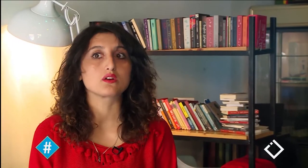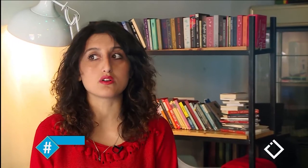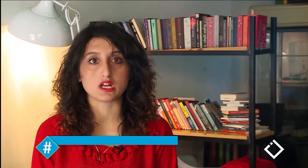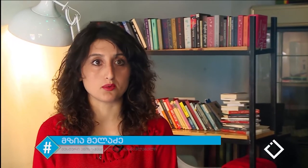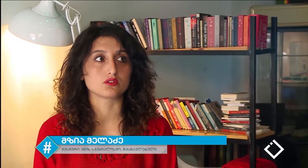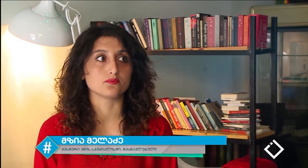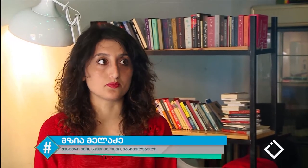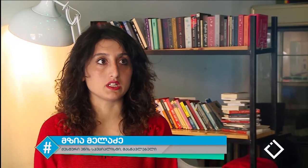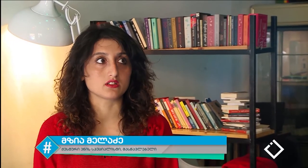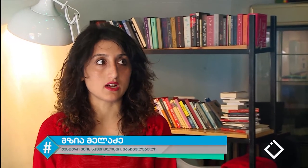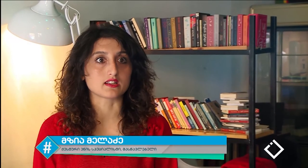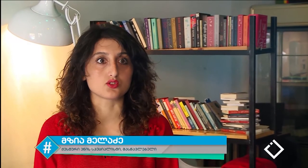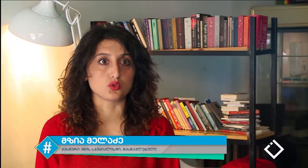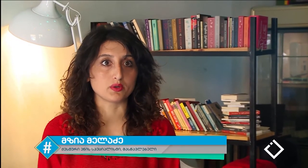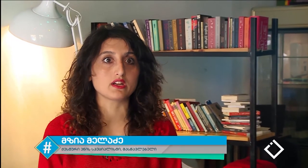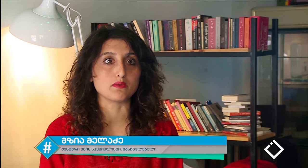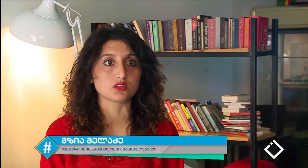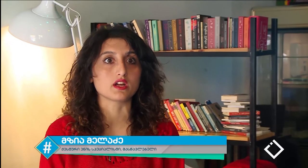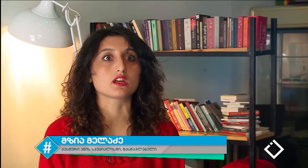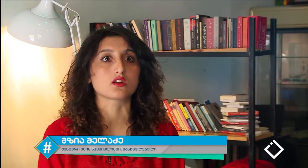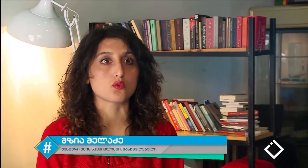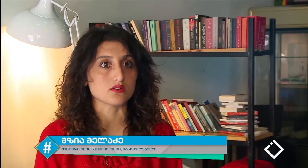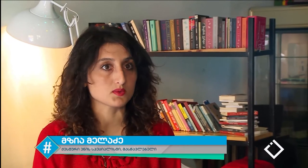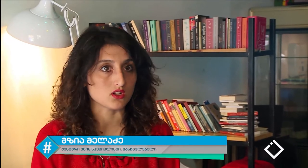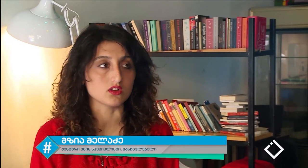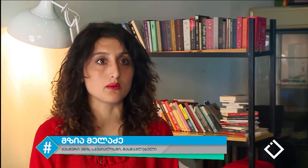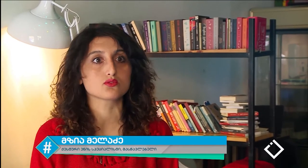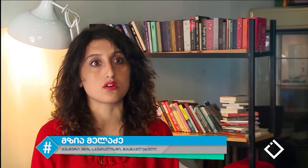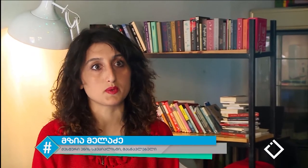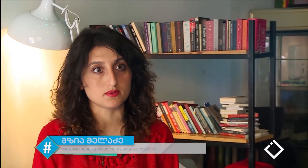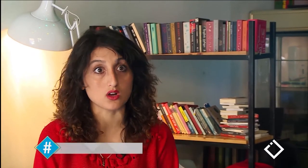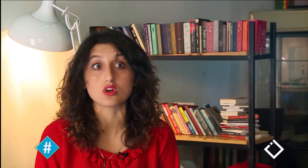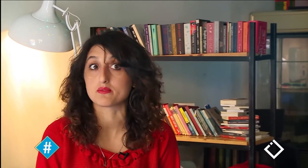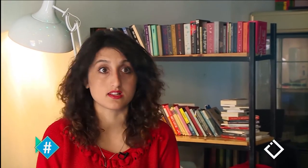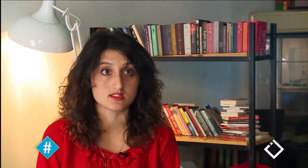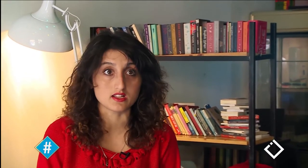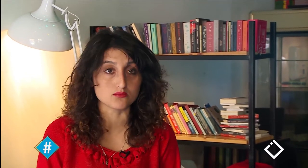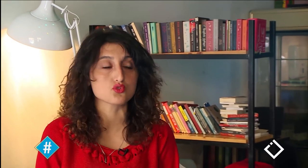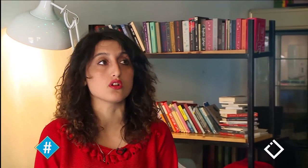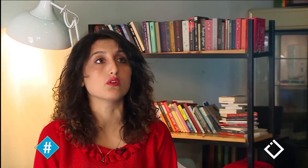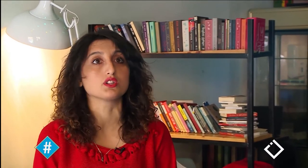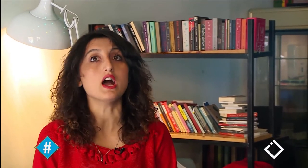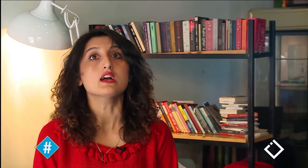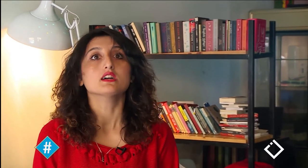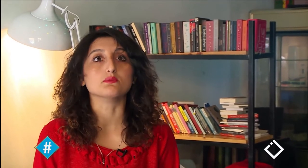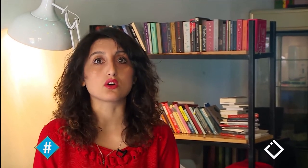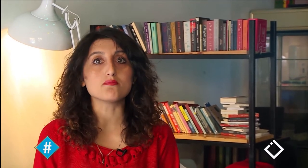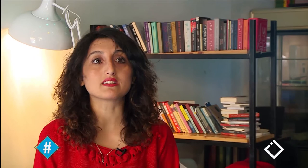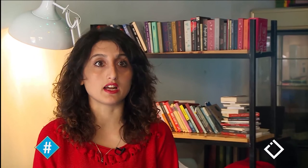ყავს საკმაოდ კარგი ჯგუფი, გამომდინარე ქედა, რომ ყავს ფსიქოლოგები, ყავს სპეცპედაგოგები, რაც ძალიან მნიშვნელოვანია, იმიტომ რომ მათ